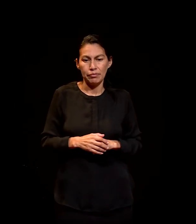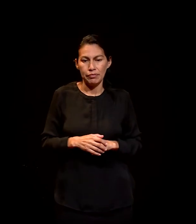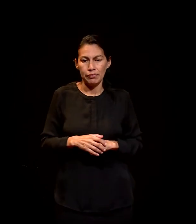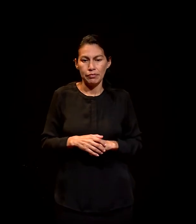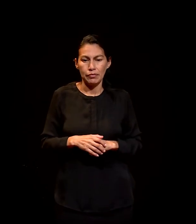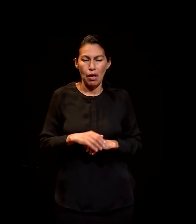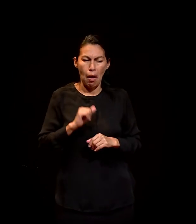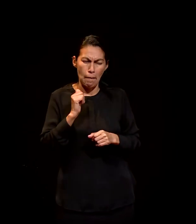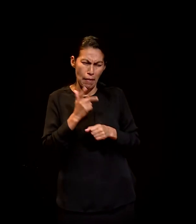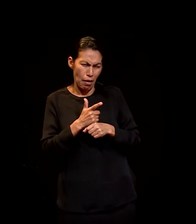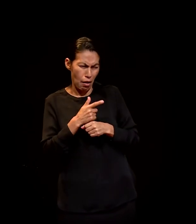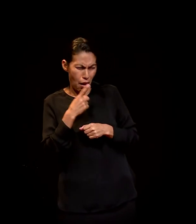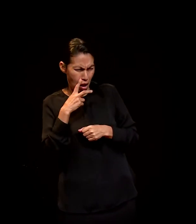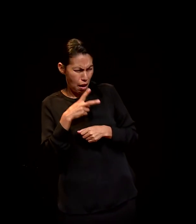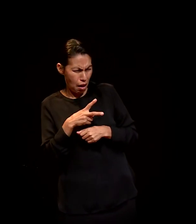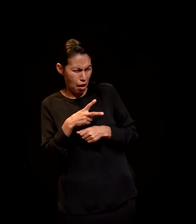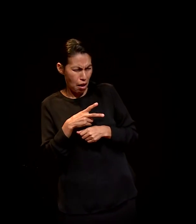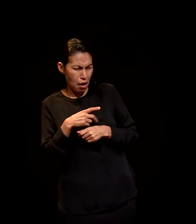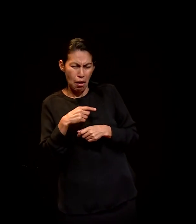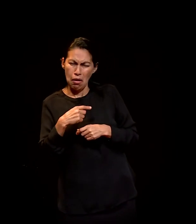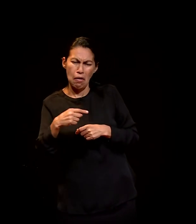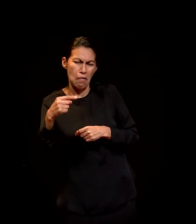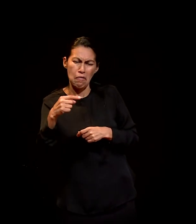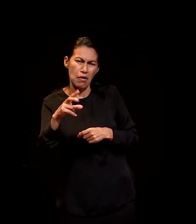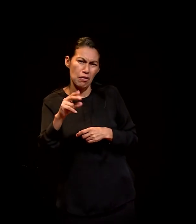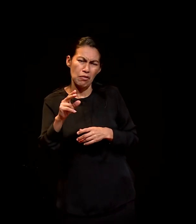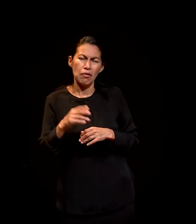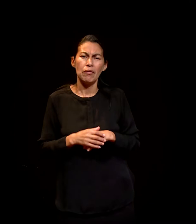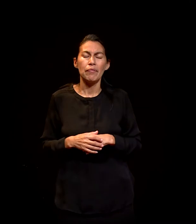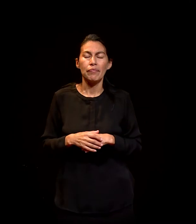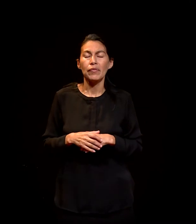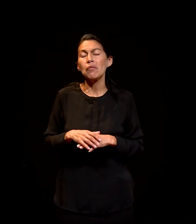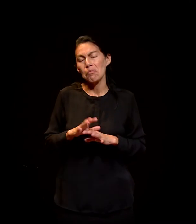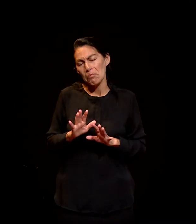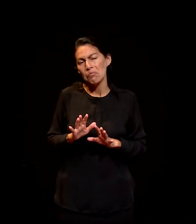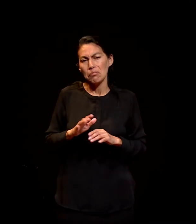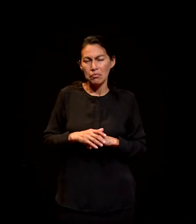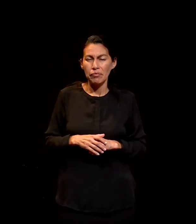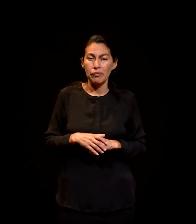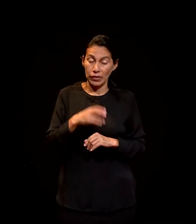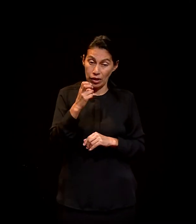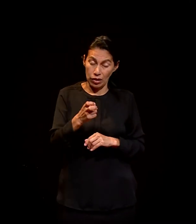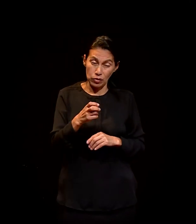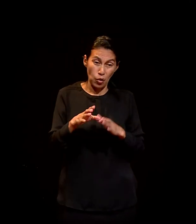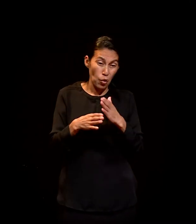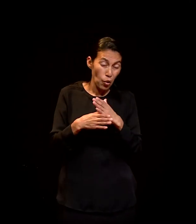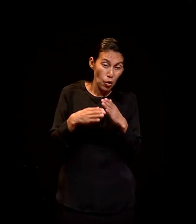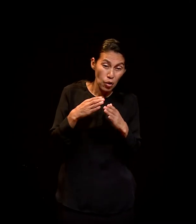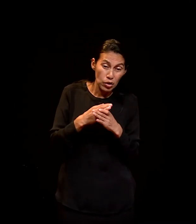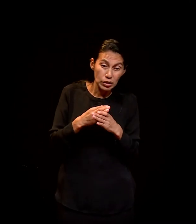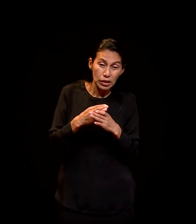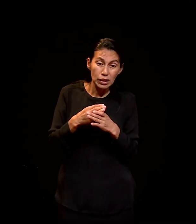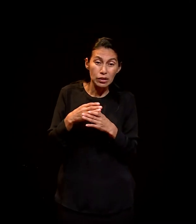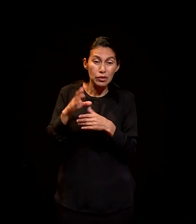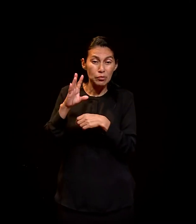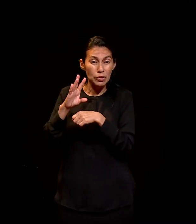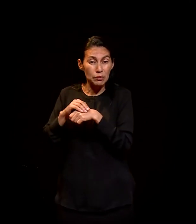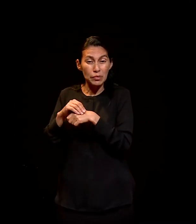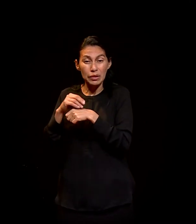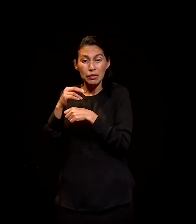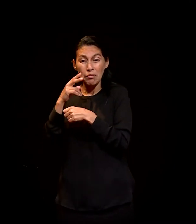atrajo la atención de salud todos los detalles dios